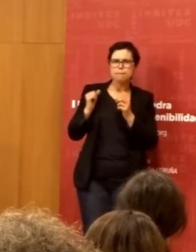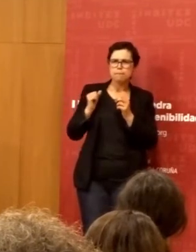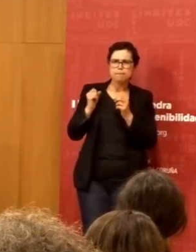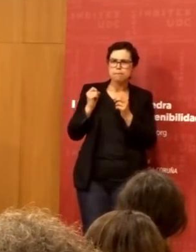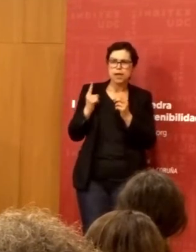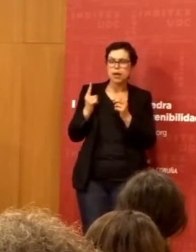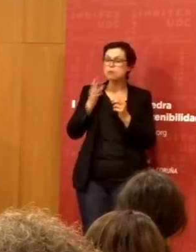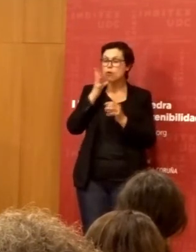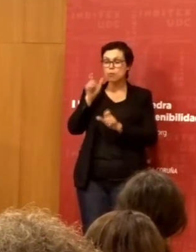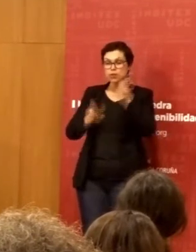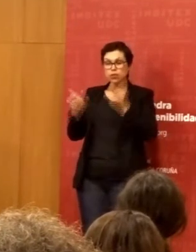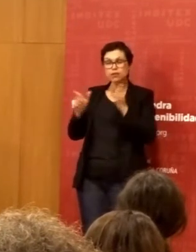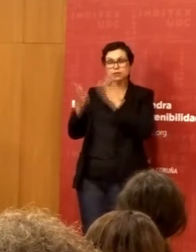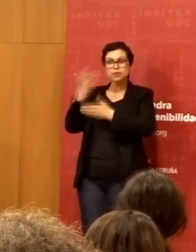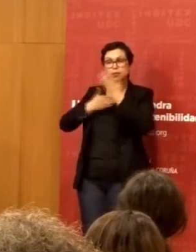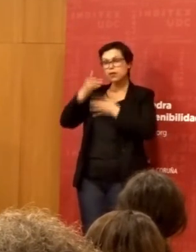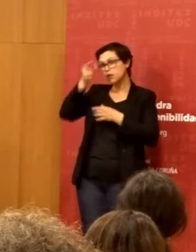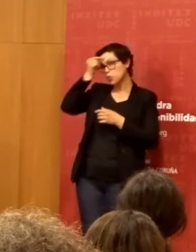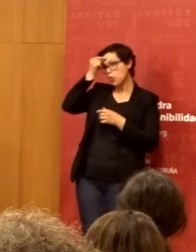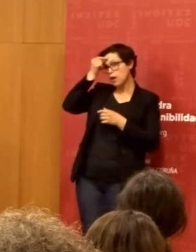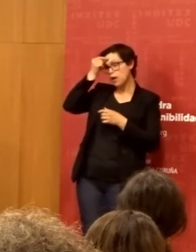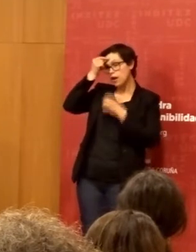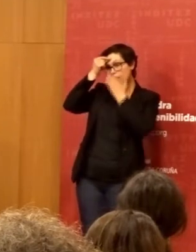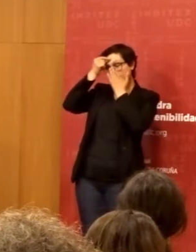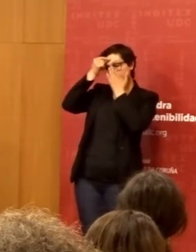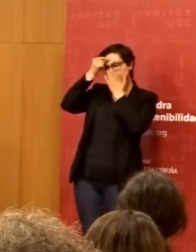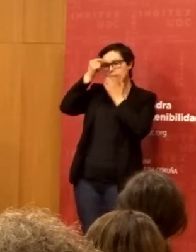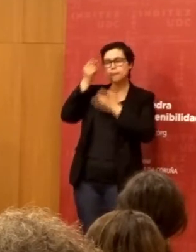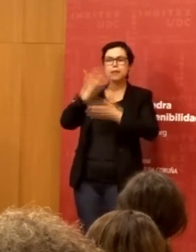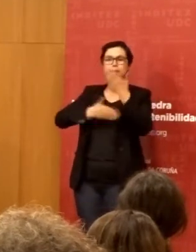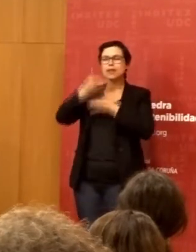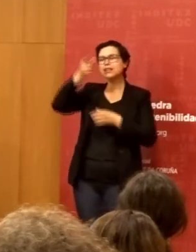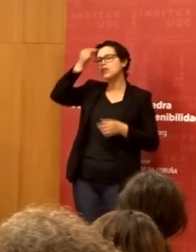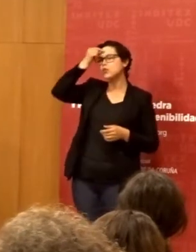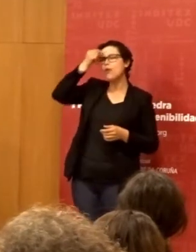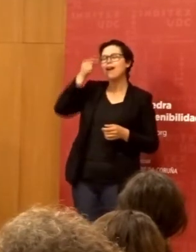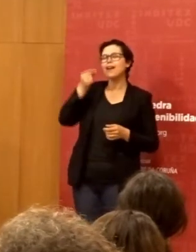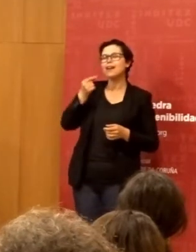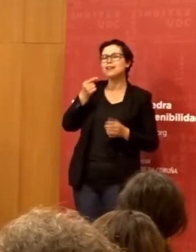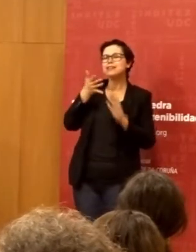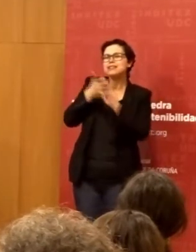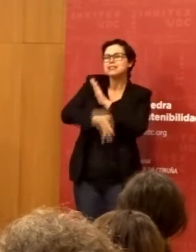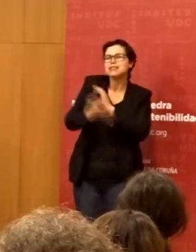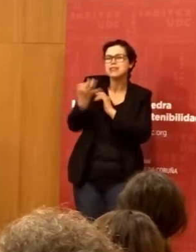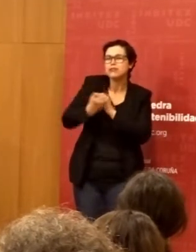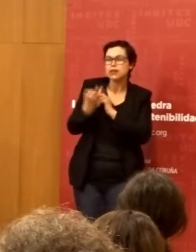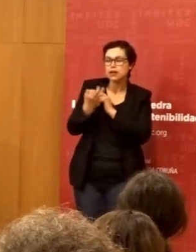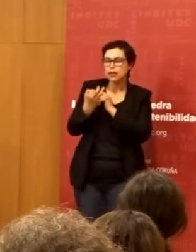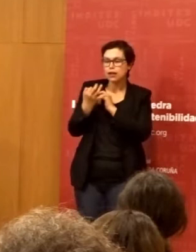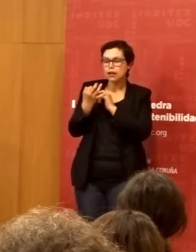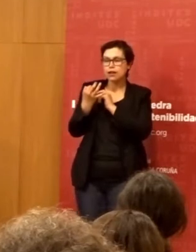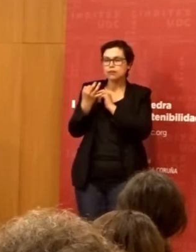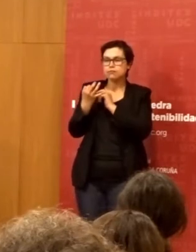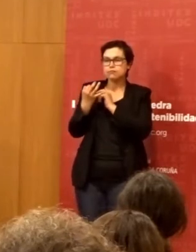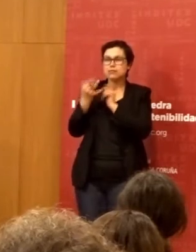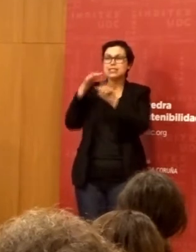las personas con discapacidad intelectual tienen... La discapacidad intelectual consiste fundamentalmente en la dificultad para adaptarse